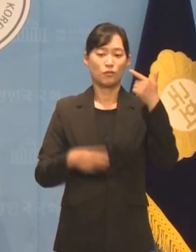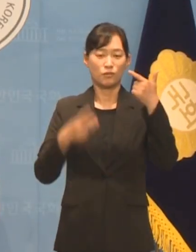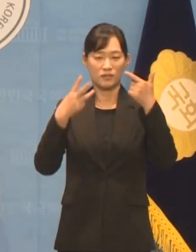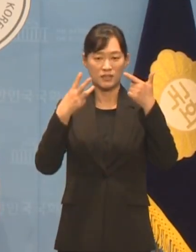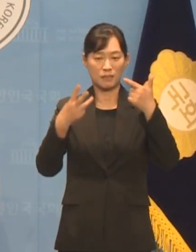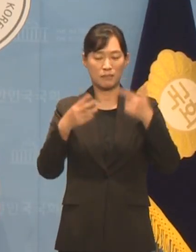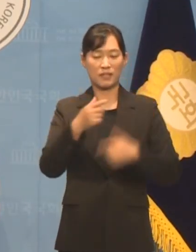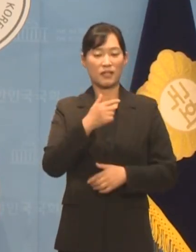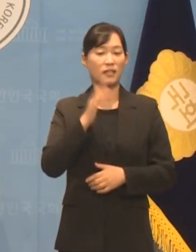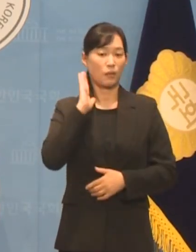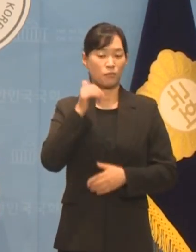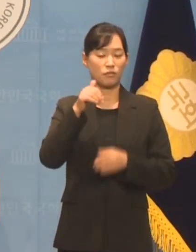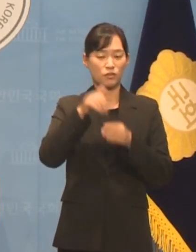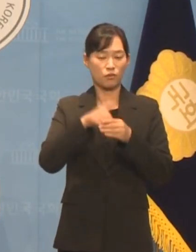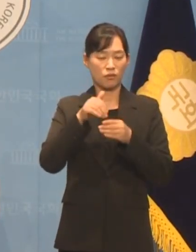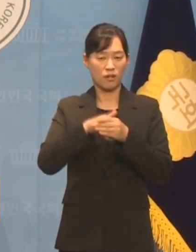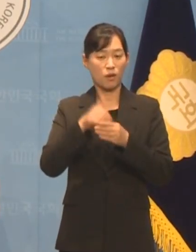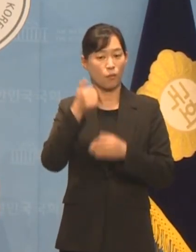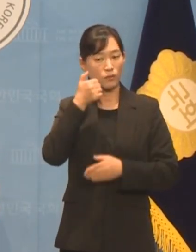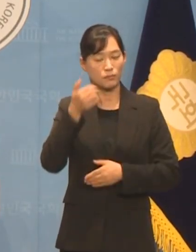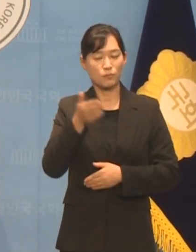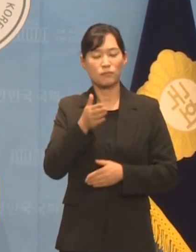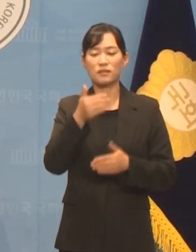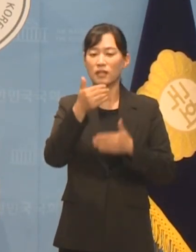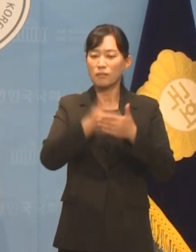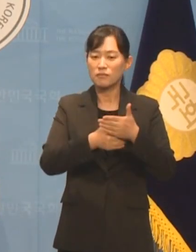3일 대선을 50일 앞둔 시점에서